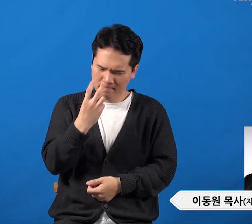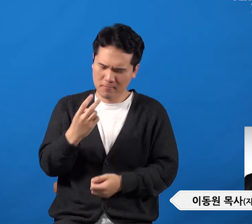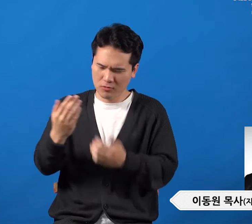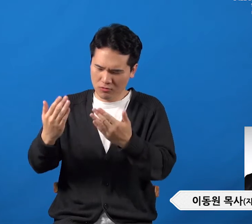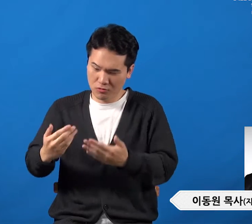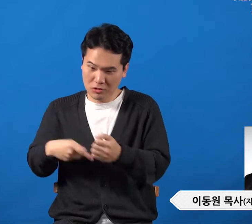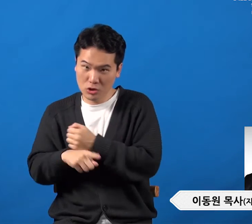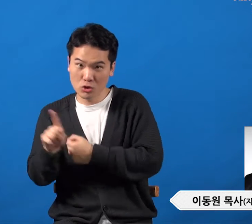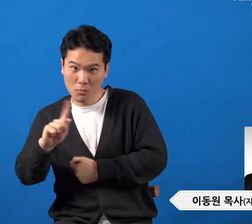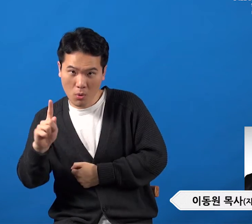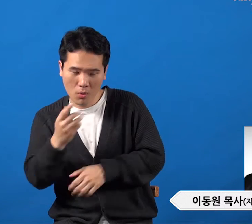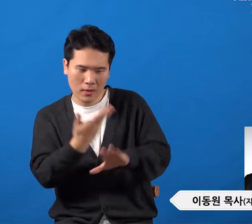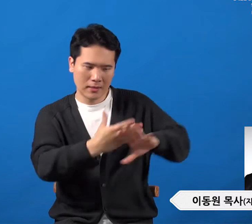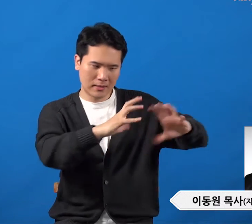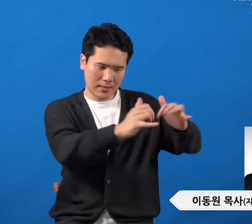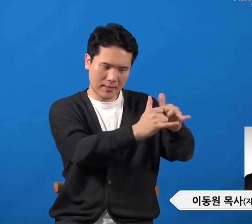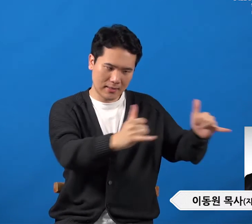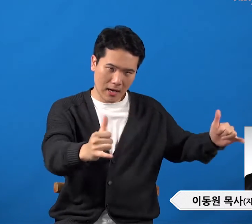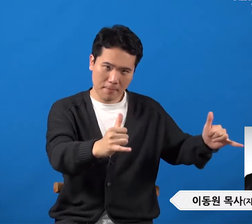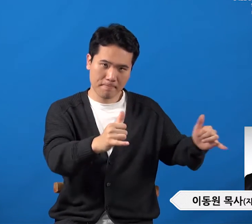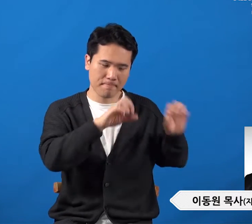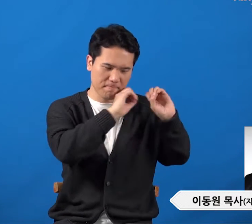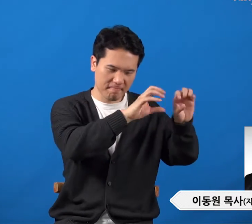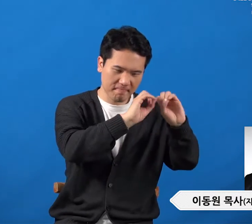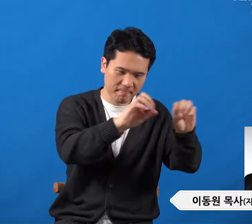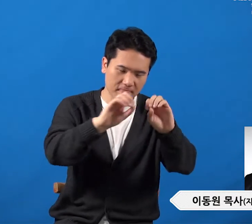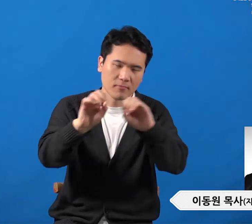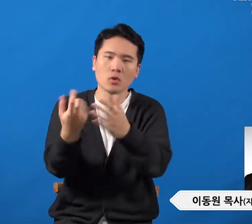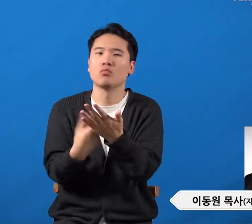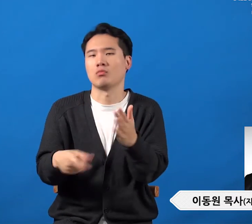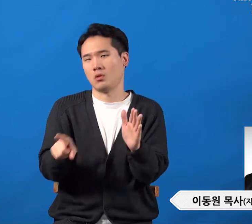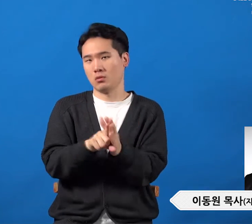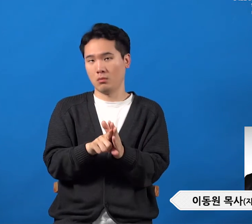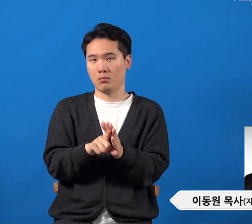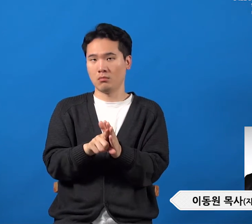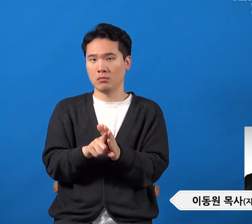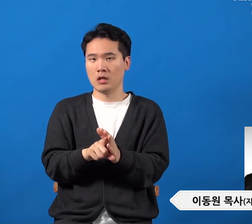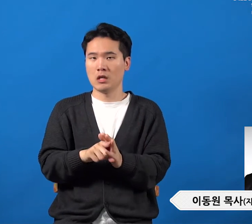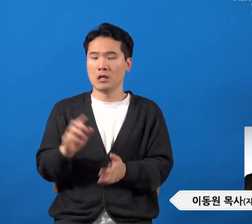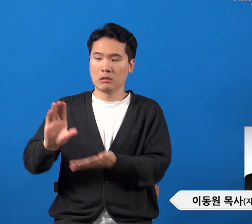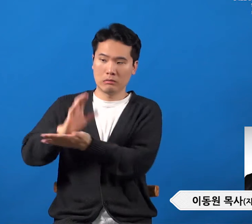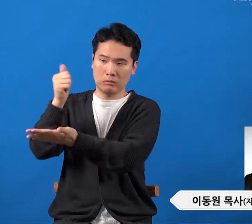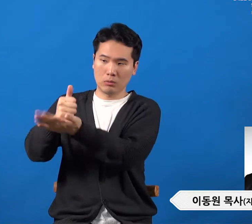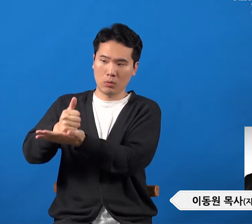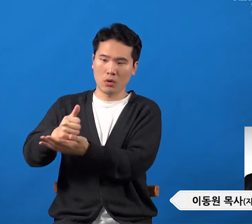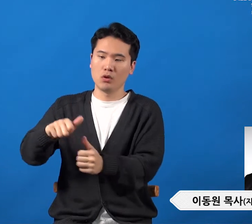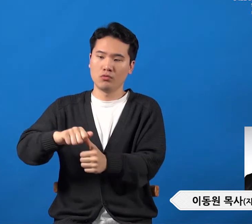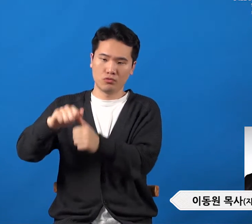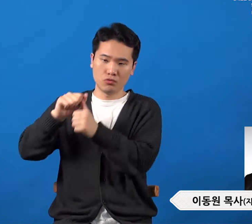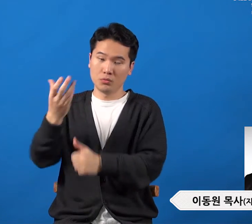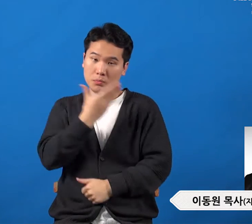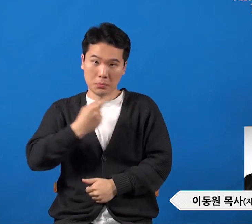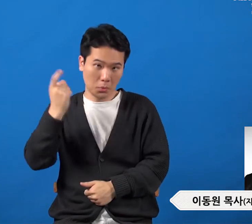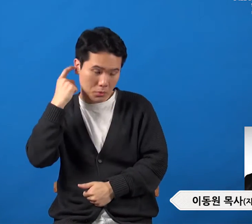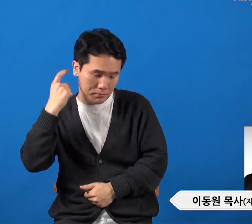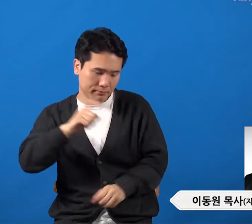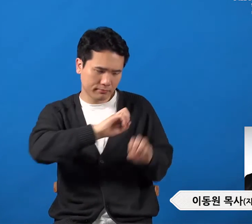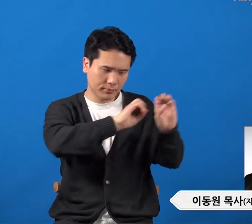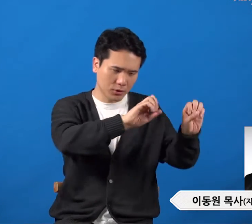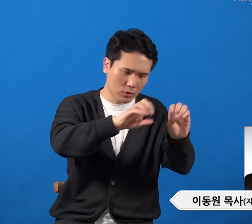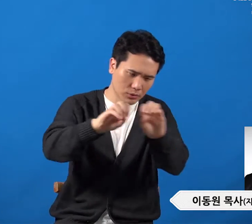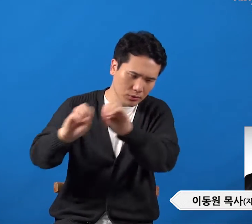내가 예수님 알지 못하고 하나님 알지 못하는 이방인들에게 그리스도의 구원의 복음을 전할 수 있게 해주신